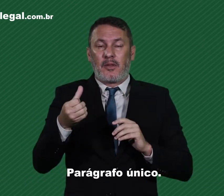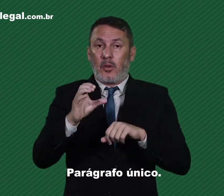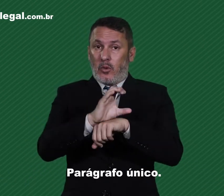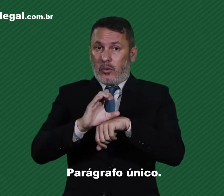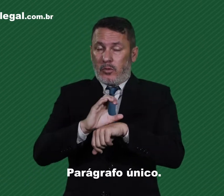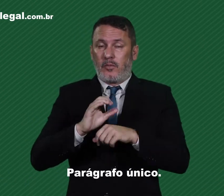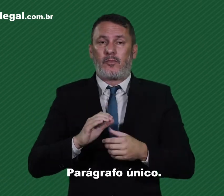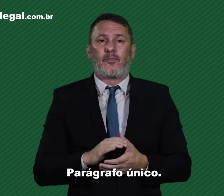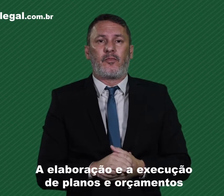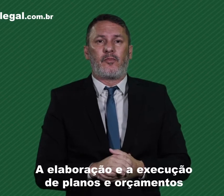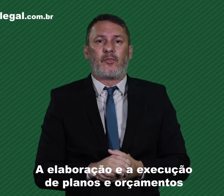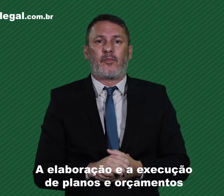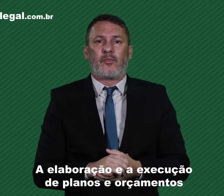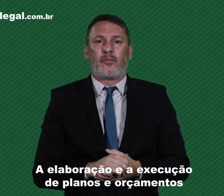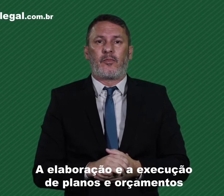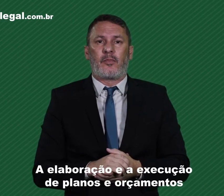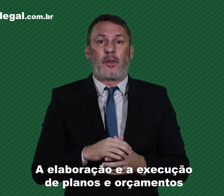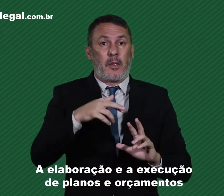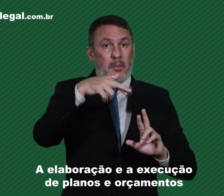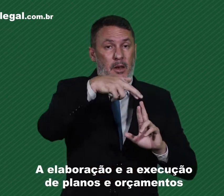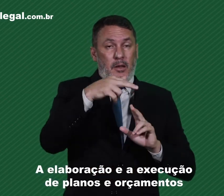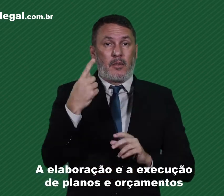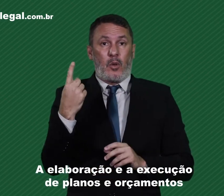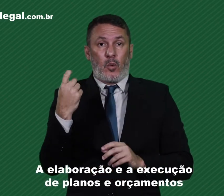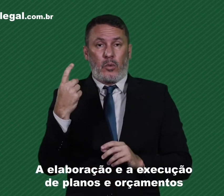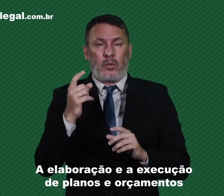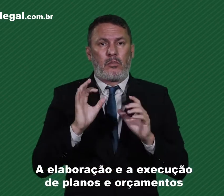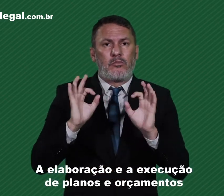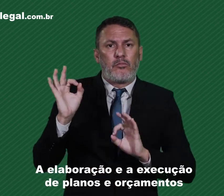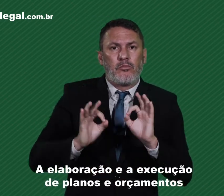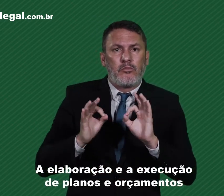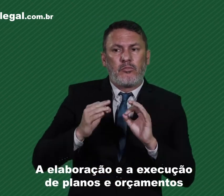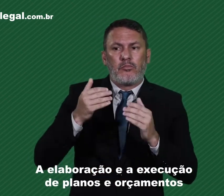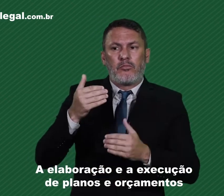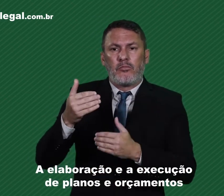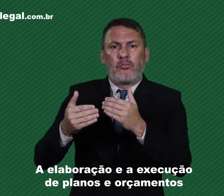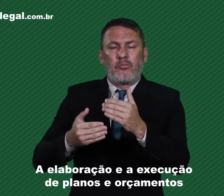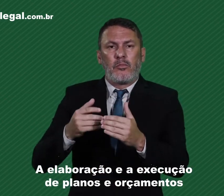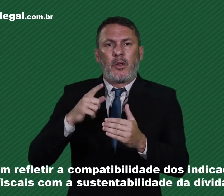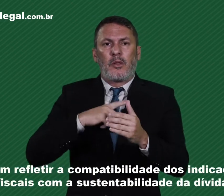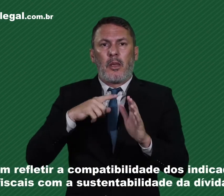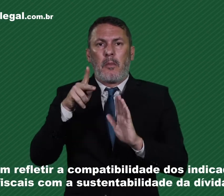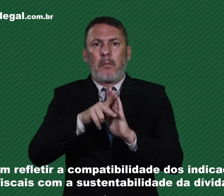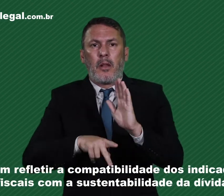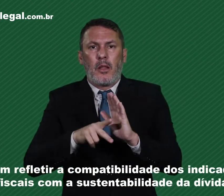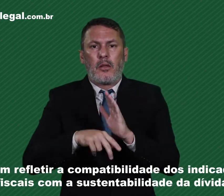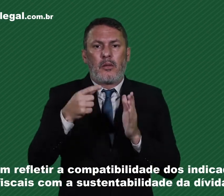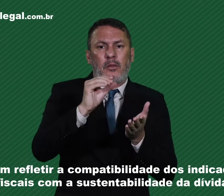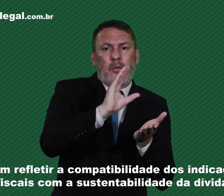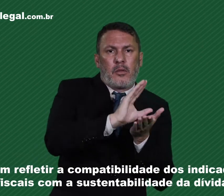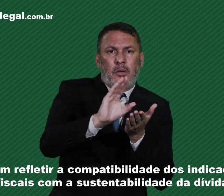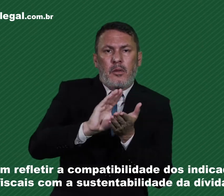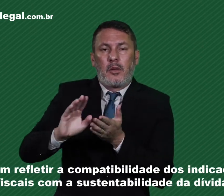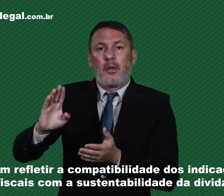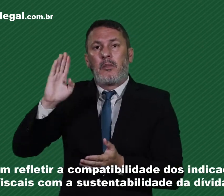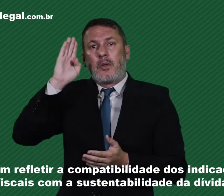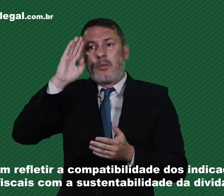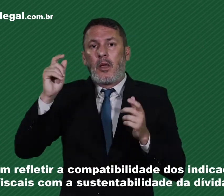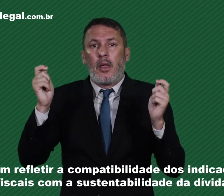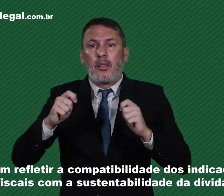parágrafo único a elaboração EA execução de planos e orçamentos devem refletir a compatibilidade